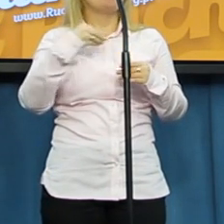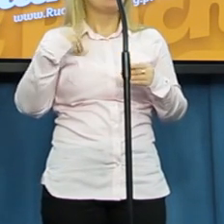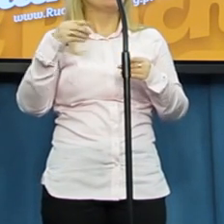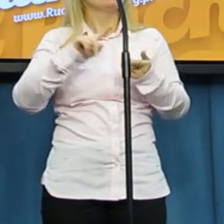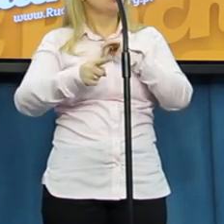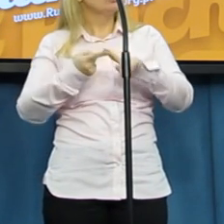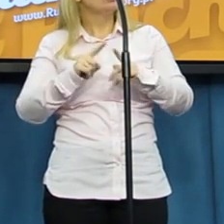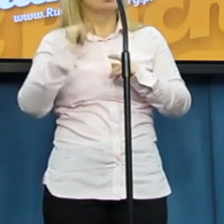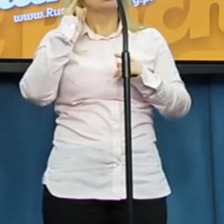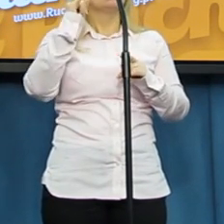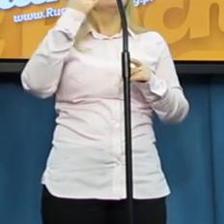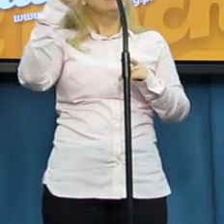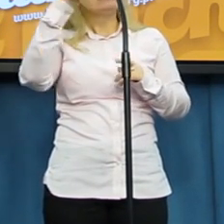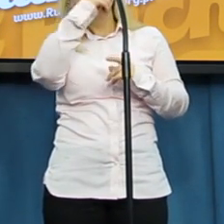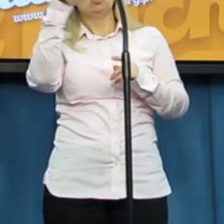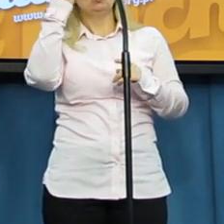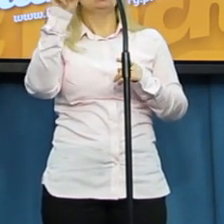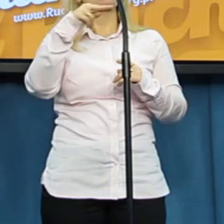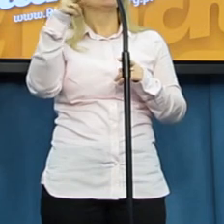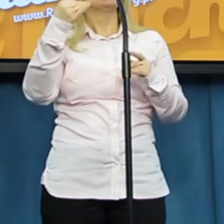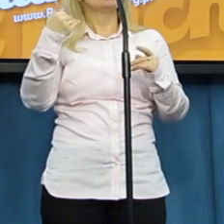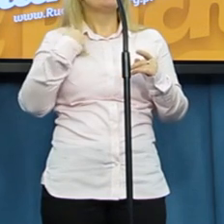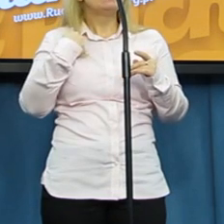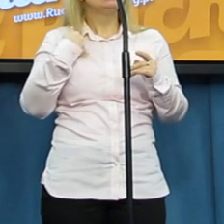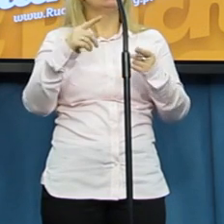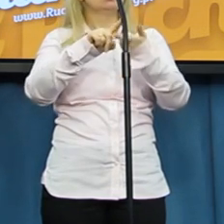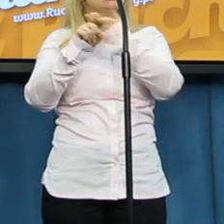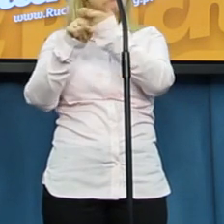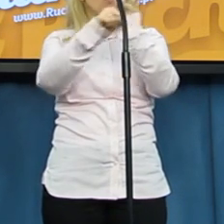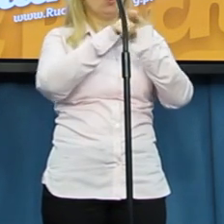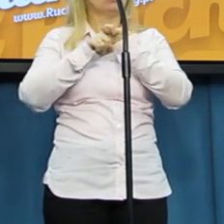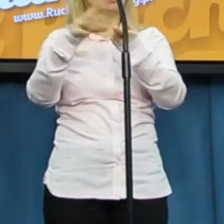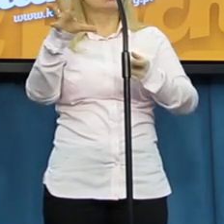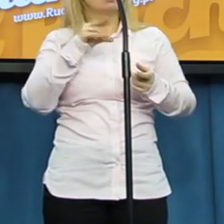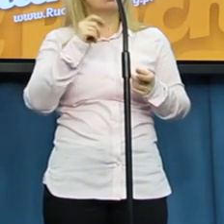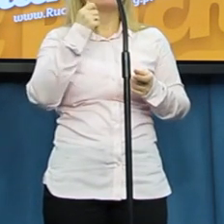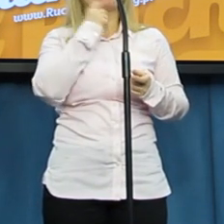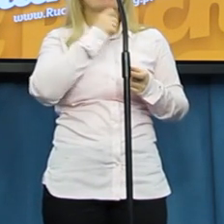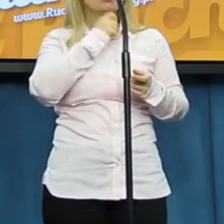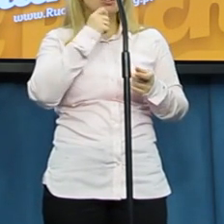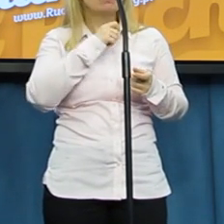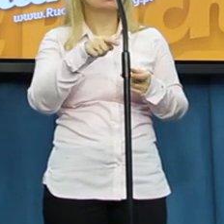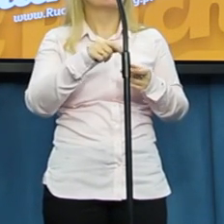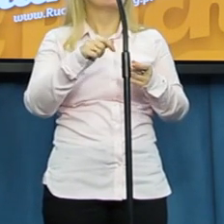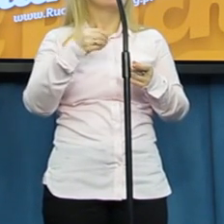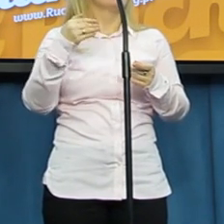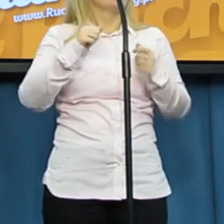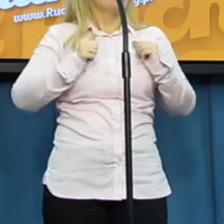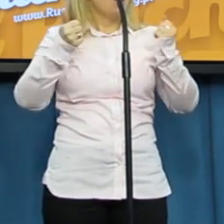do wszystkich innych ludzi, którzy kiedyś byli związani czy z Aleksandrem Kwaśniewskim, czy ze środowiskiem SLD, a dzisiaj już nie są,